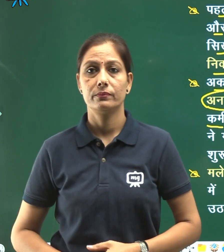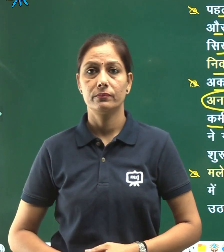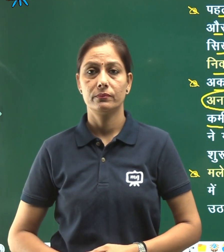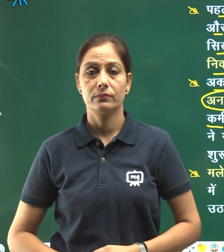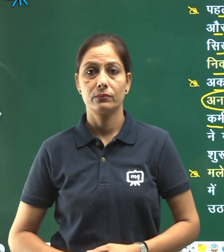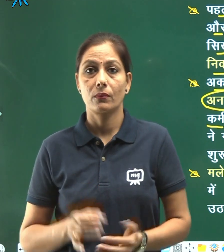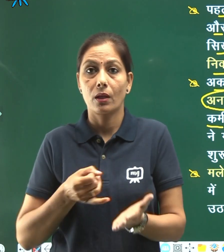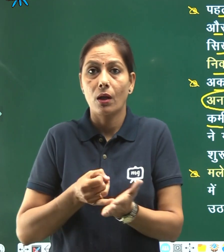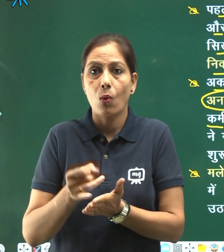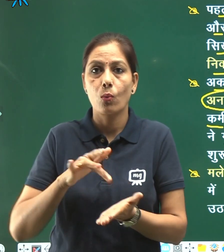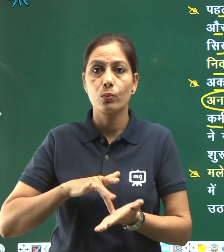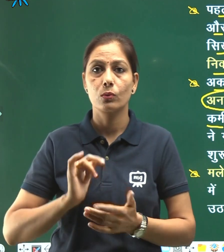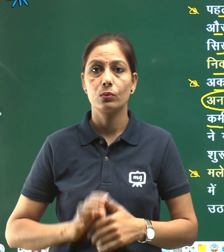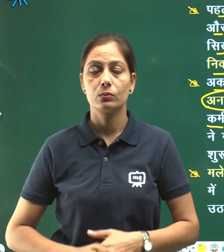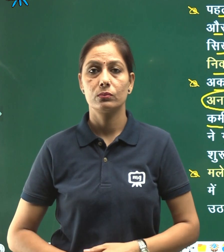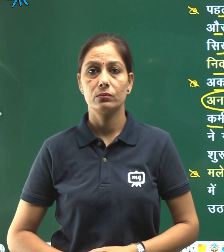गांव को